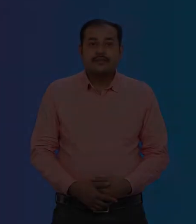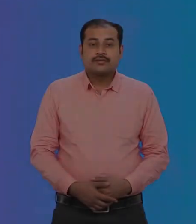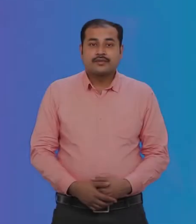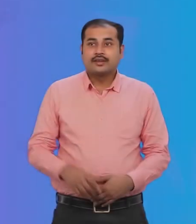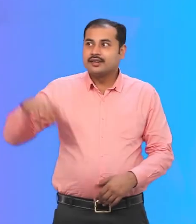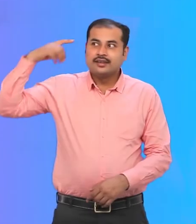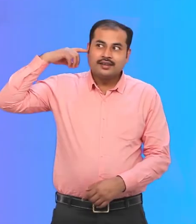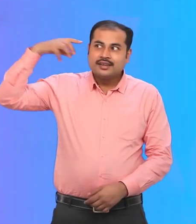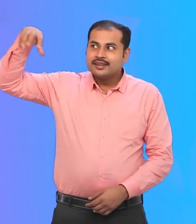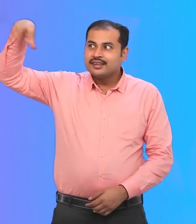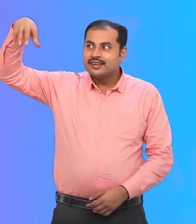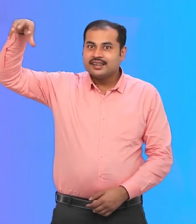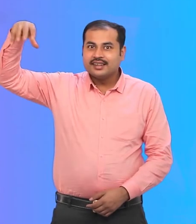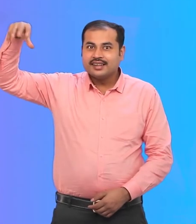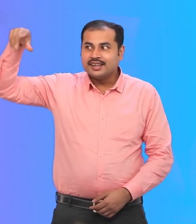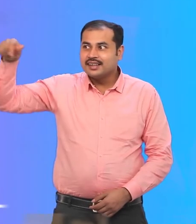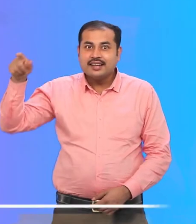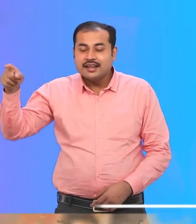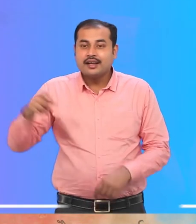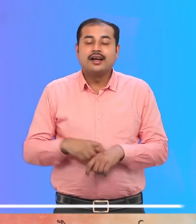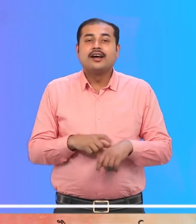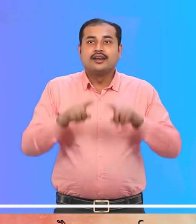जैसे ही कंप्यूटर लैब का समय हुआ था